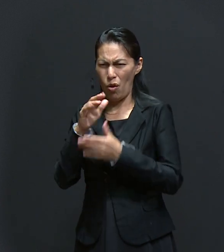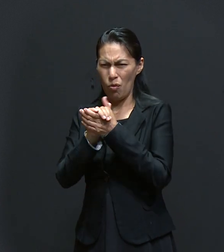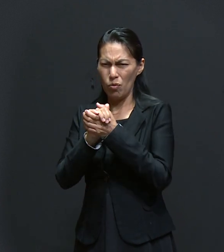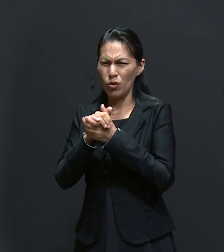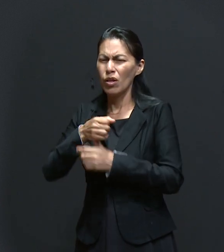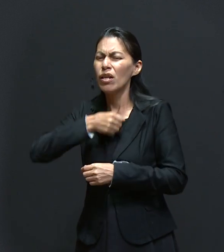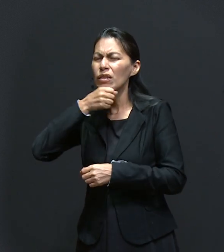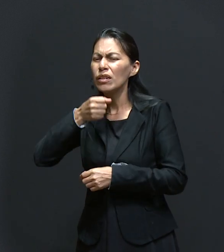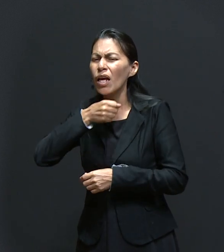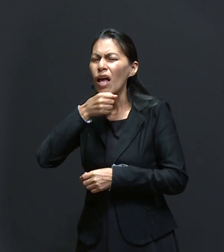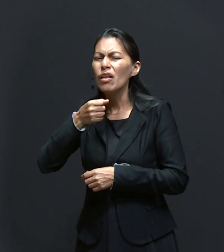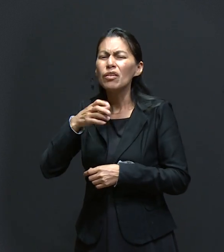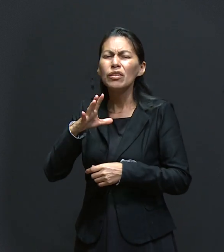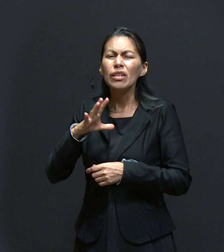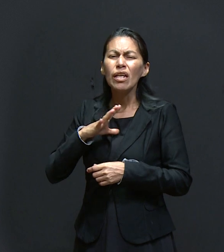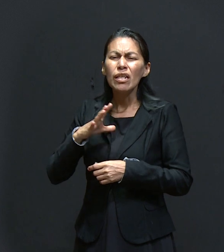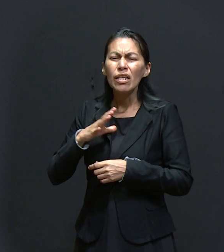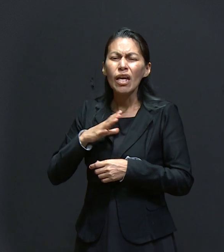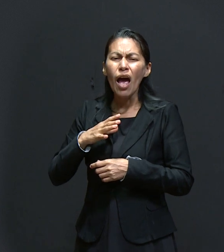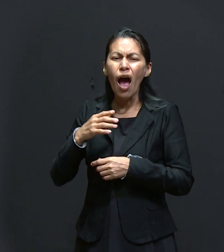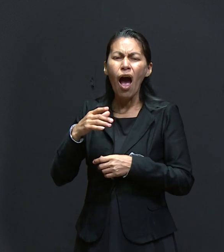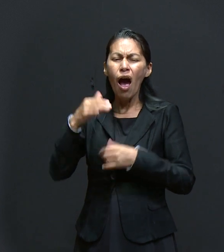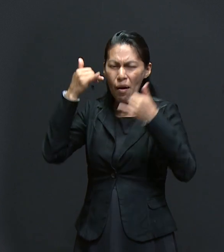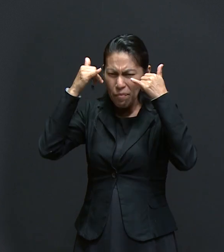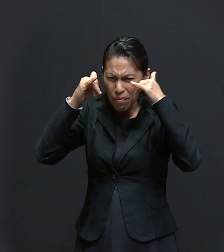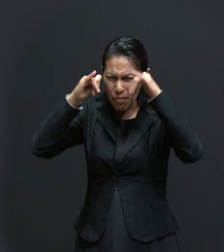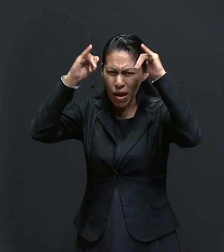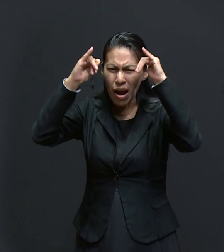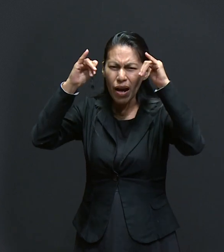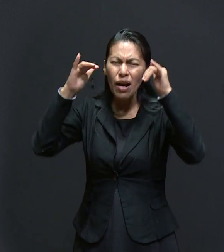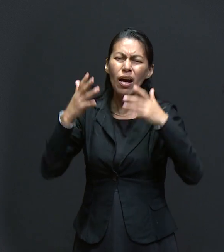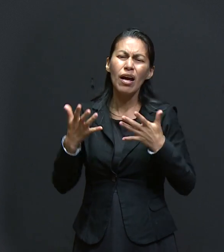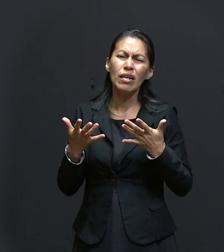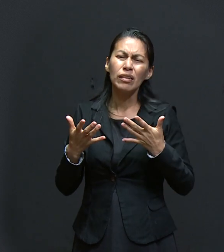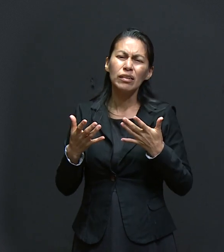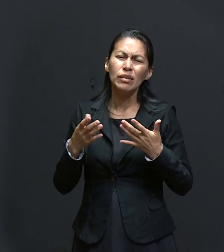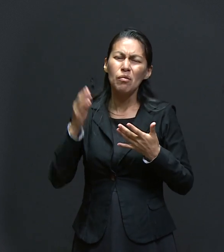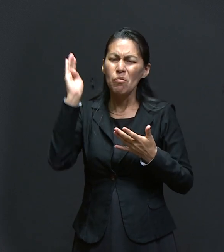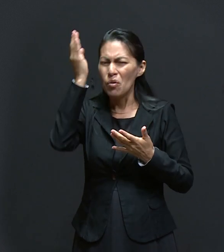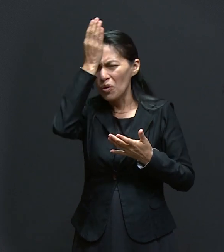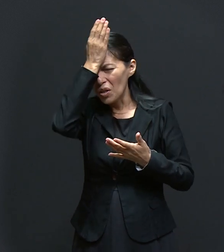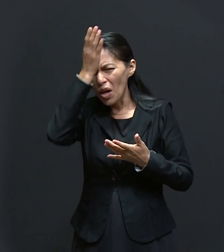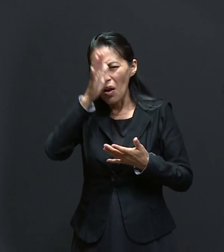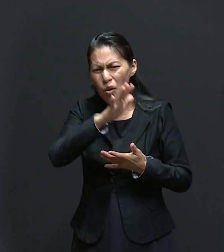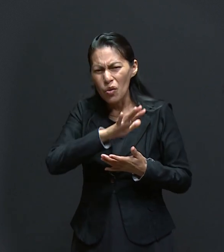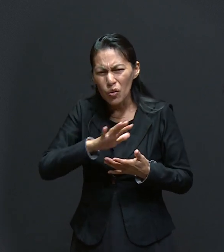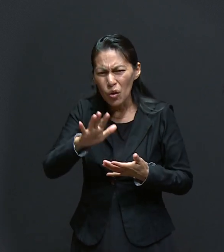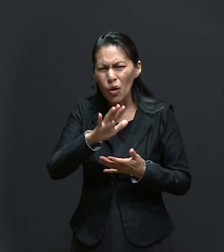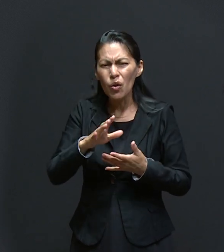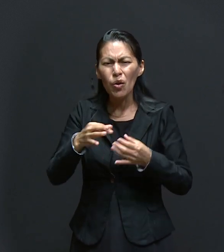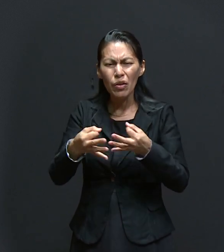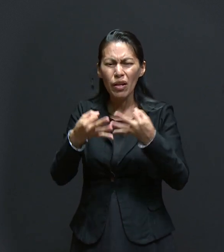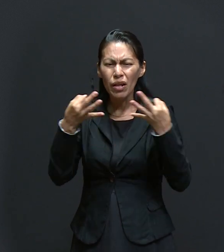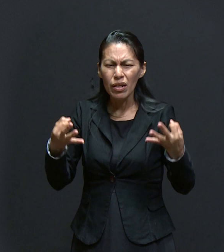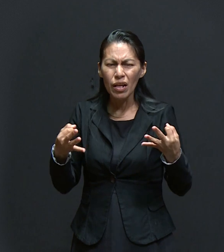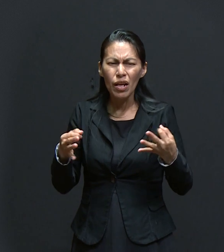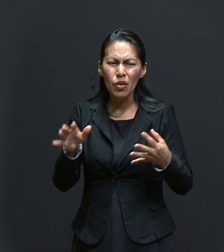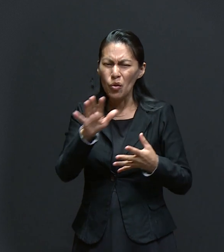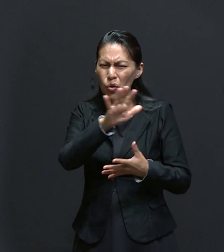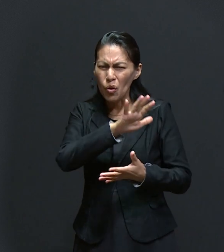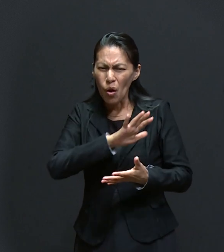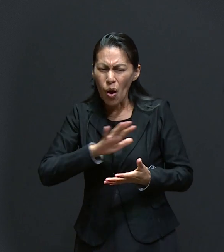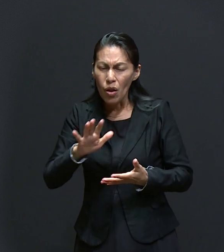este escrito dice tenían granja tenían vacas tenían todo ganado todo y luego